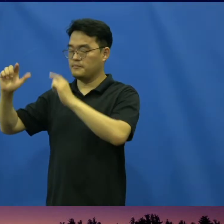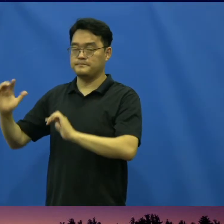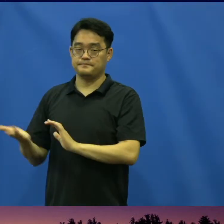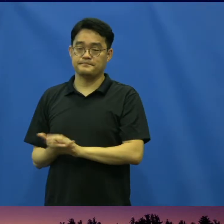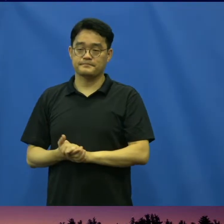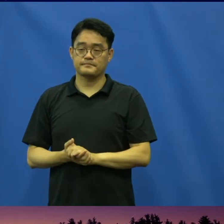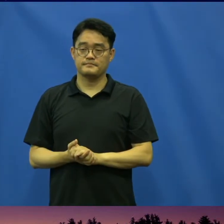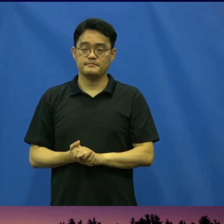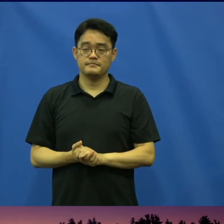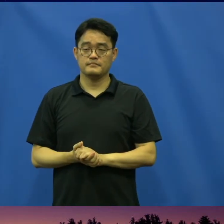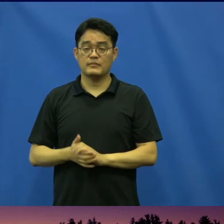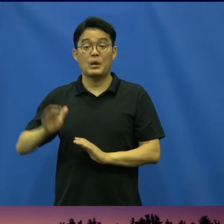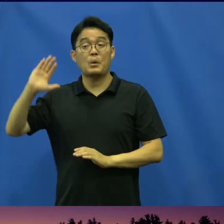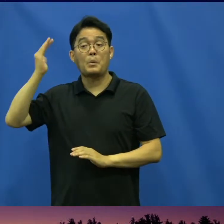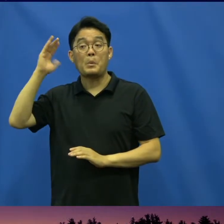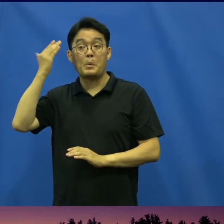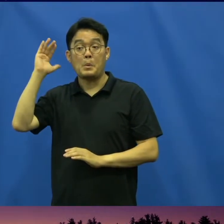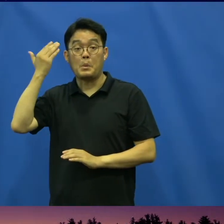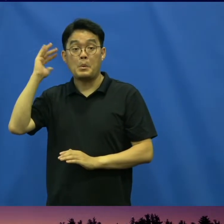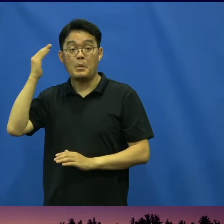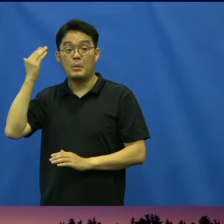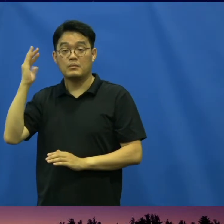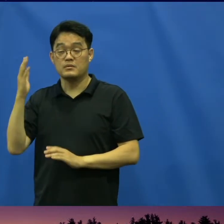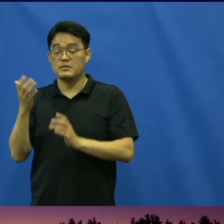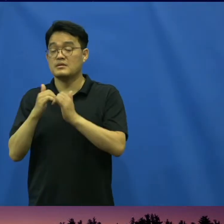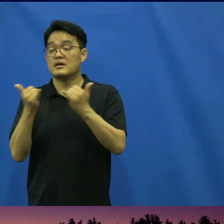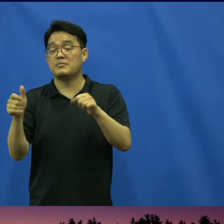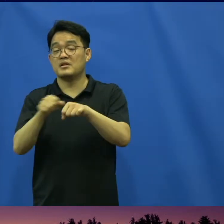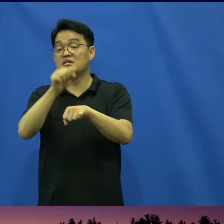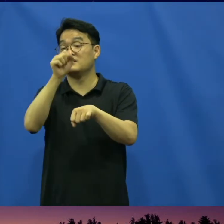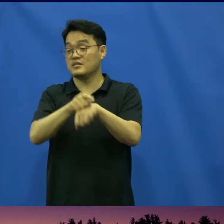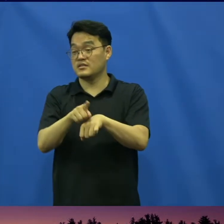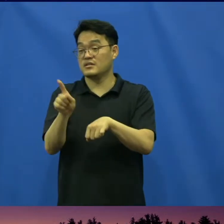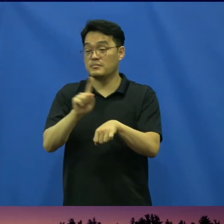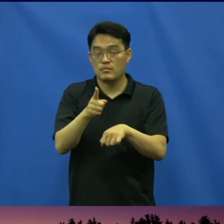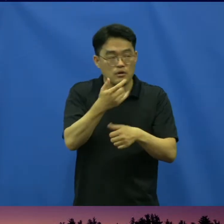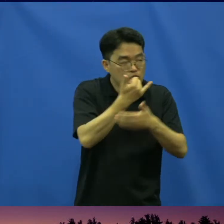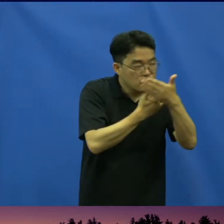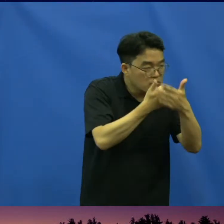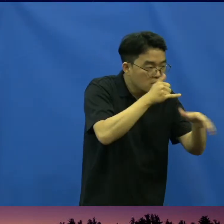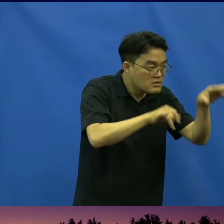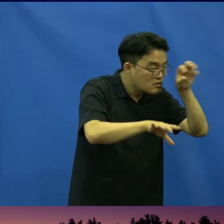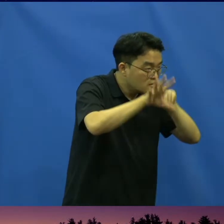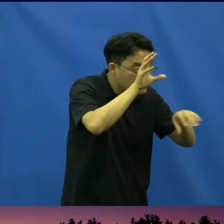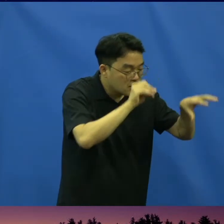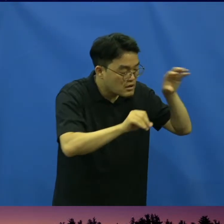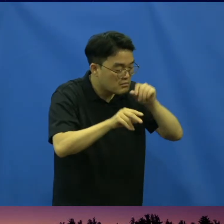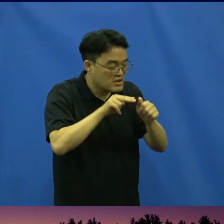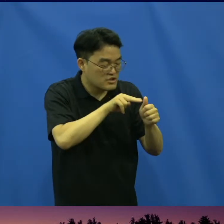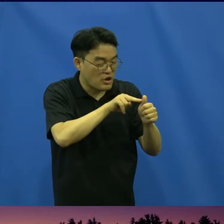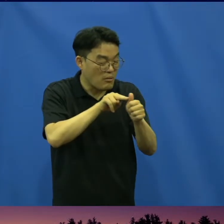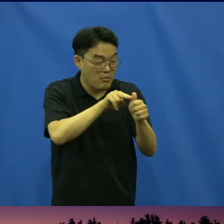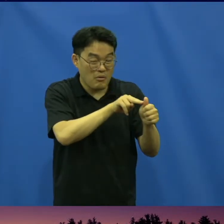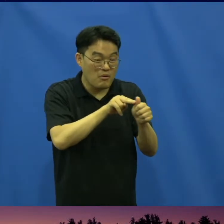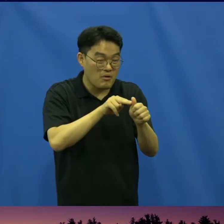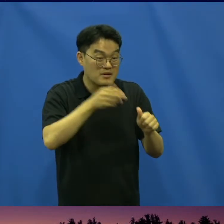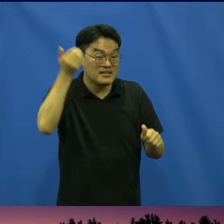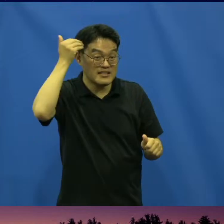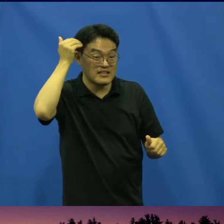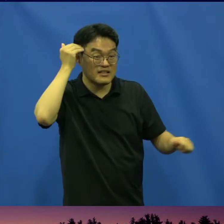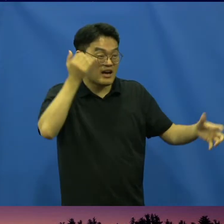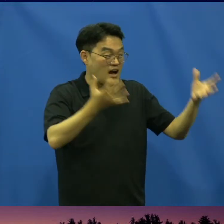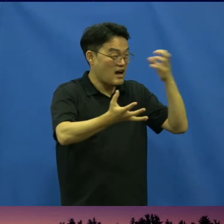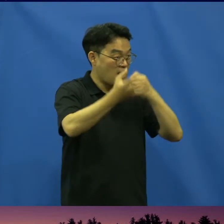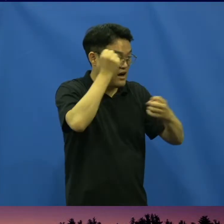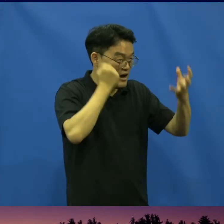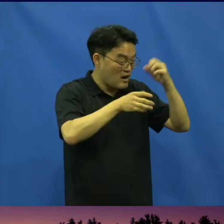주변 지식은 너무 많아요. 그야말로 잡학이에요. 대부분 정보와 지식과 일반 사식이 너무 풍부합니다. 그러나 약점이 뭐예요? 아는 건 많은데